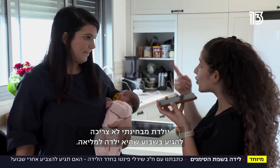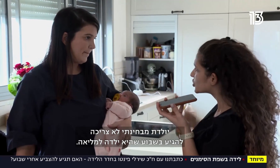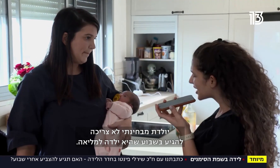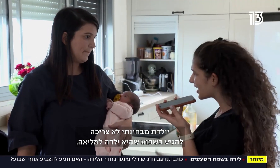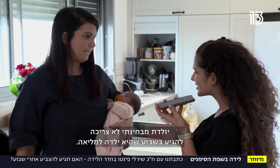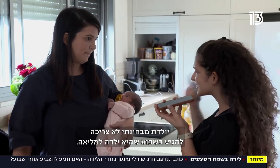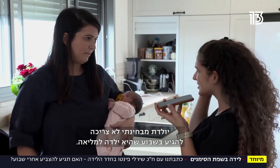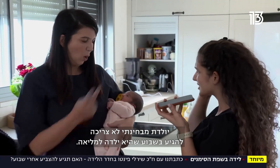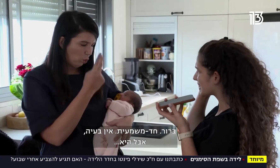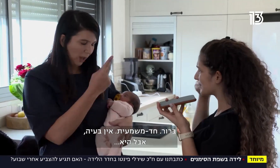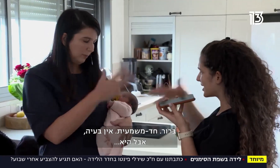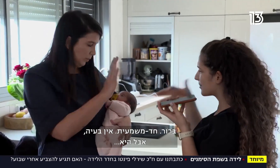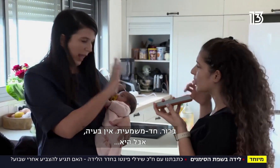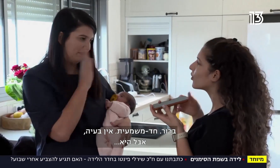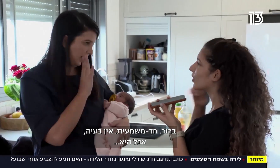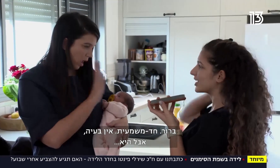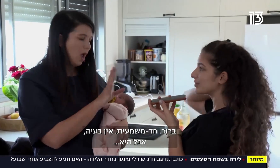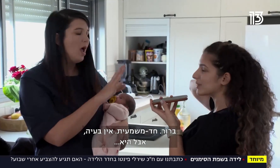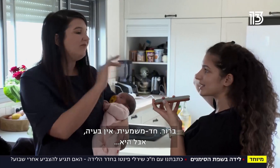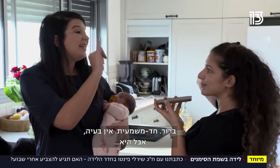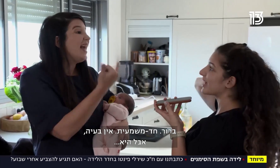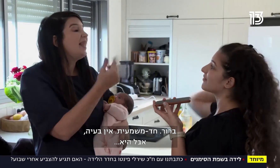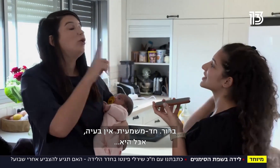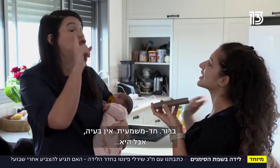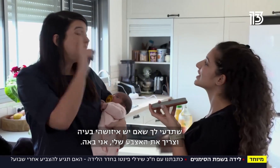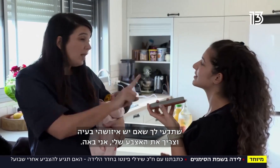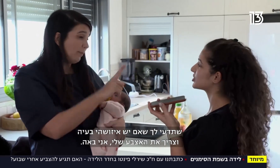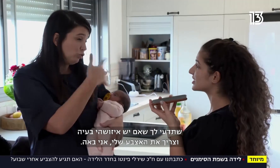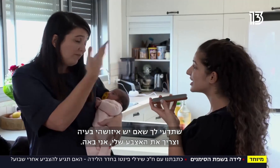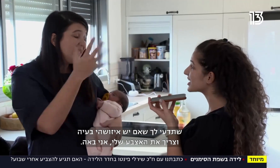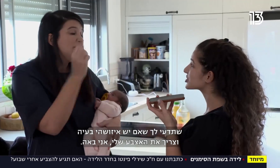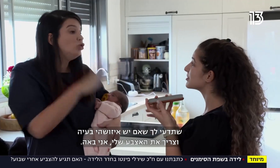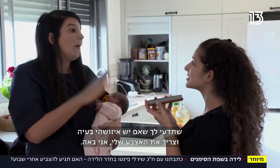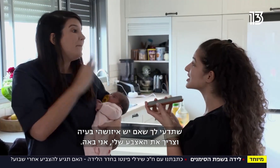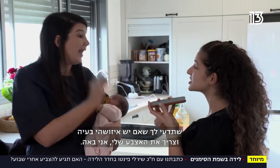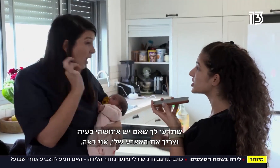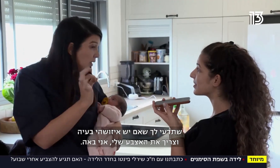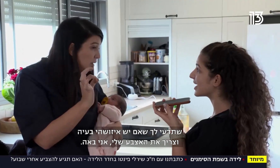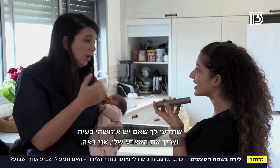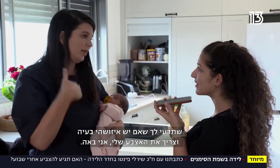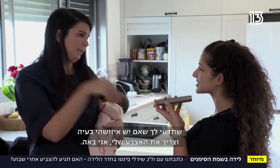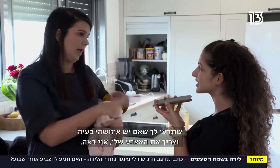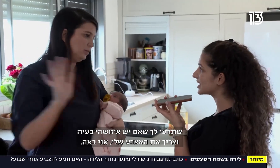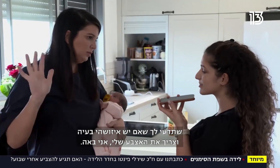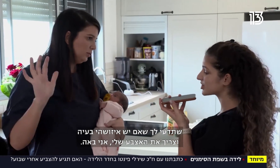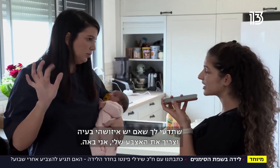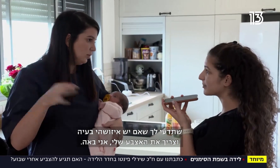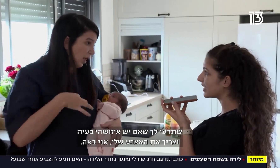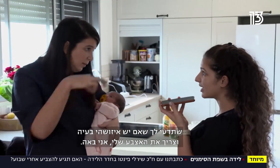שילדה למליאה. ברור, חד משמעית, אין בעיה, אבל כן, תדעי לך שאם יש איזושהי בעיה וצריך את האצבע שלי, אני באה.